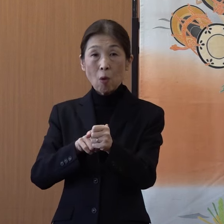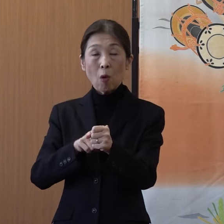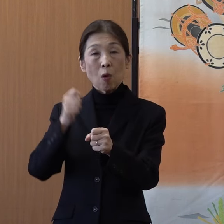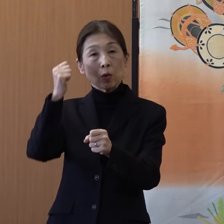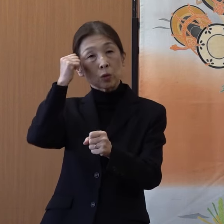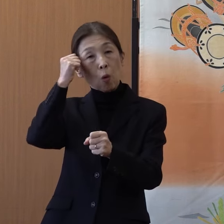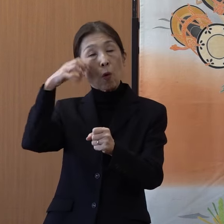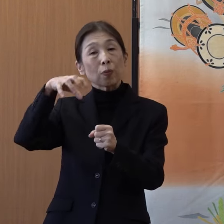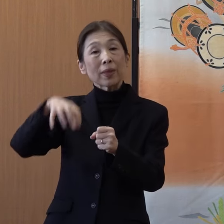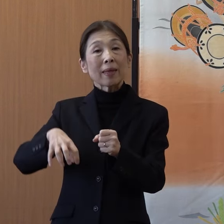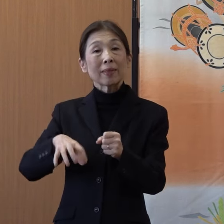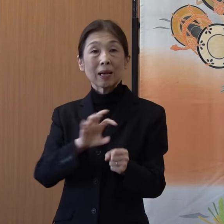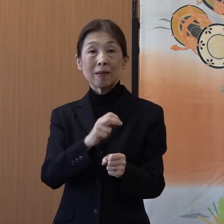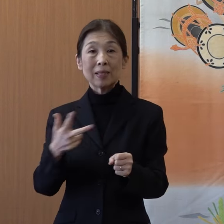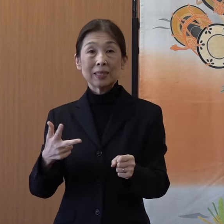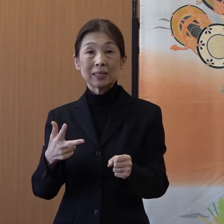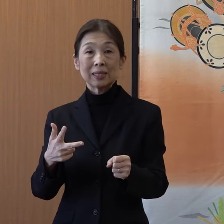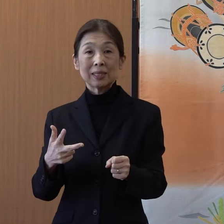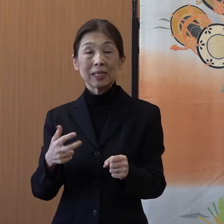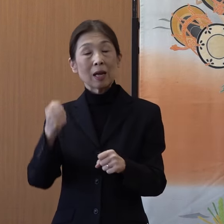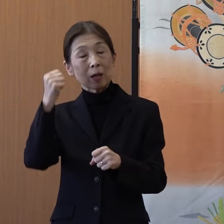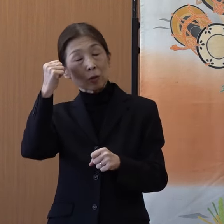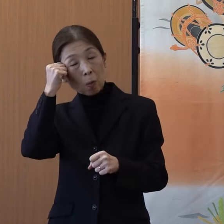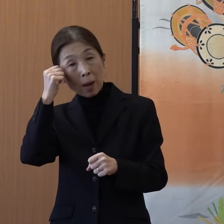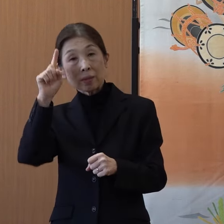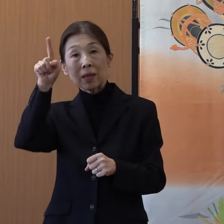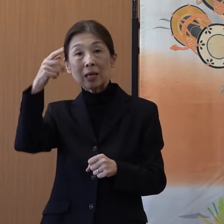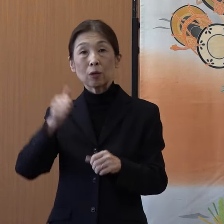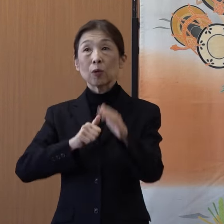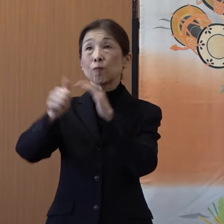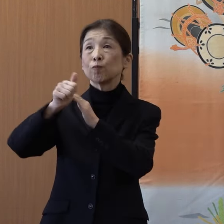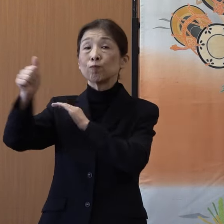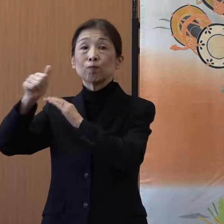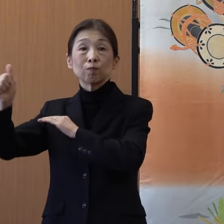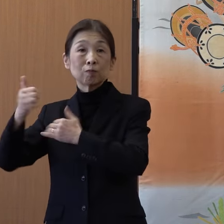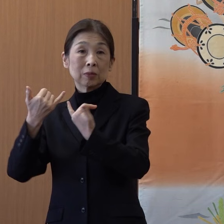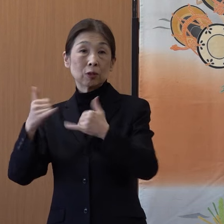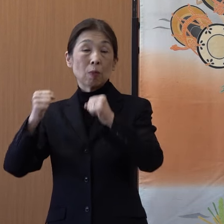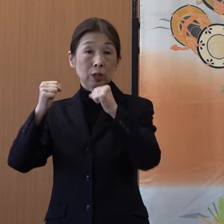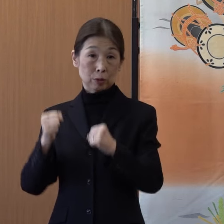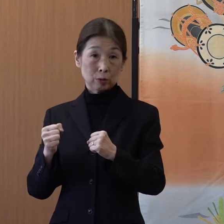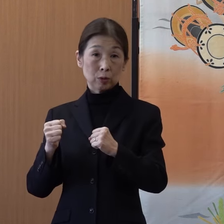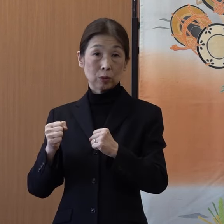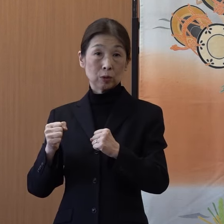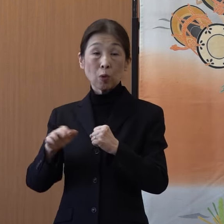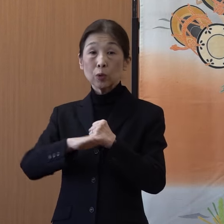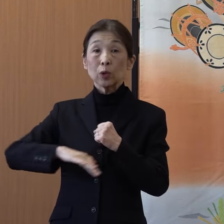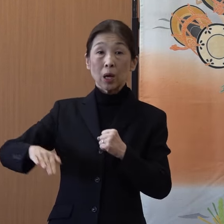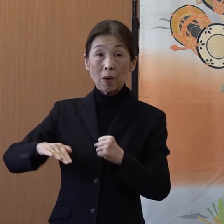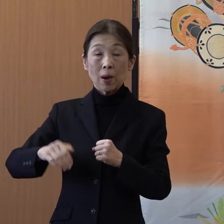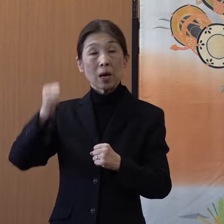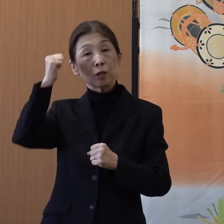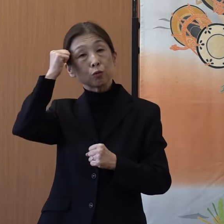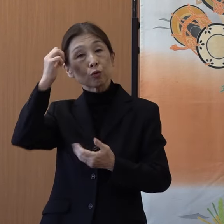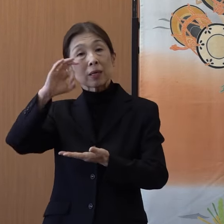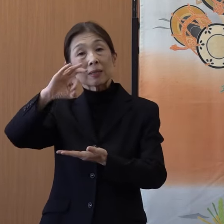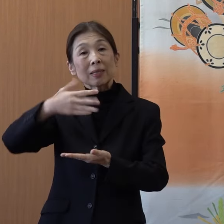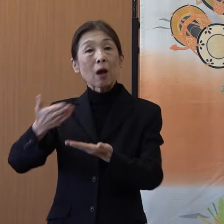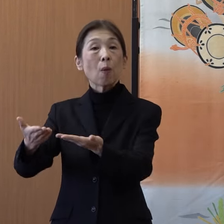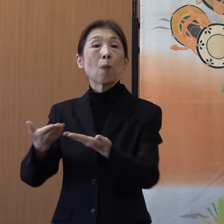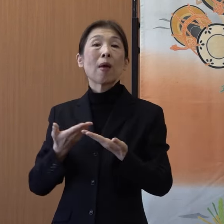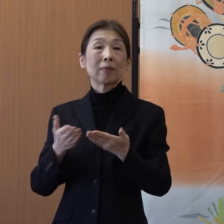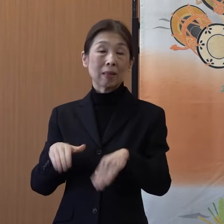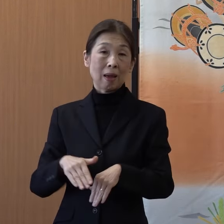て支援に向かわれた。でこの方々からも宿泊税をいただいておりました。で